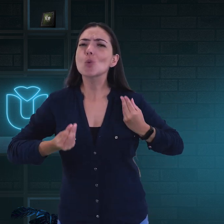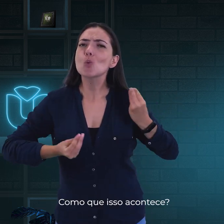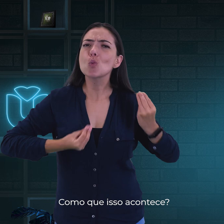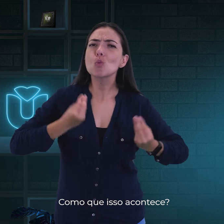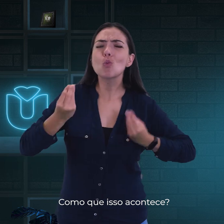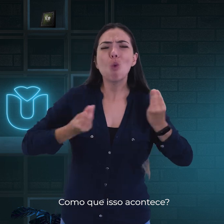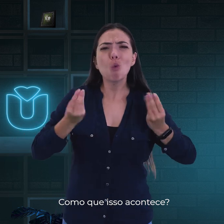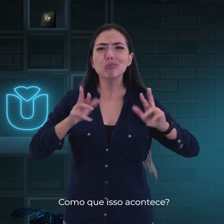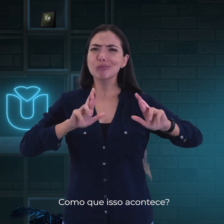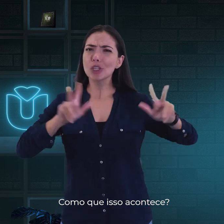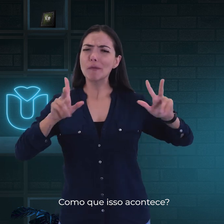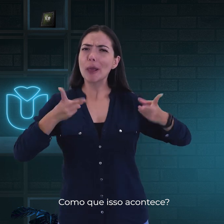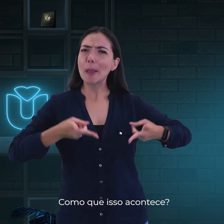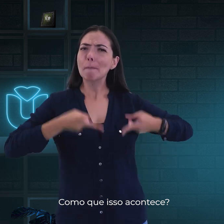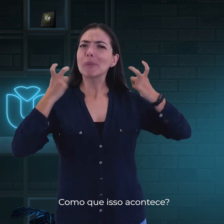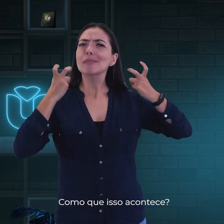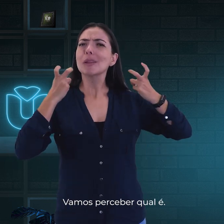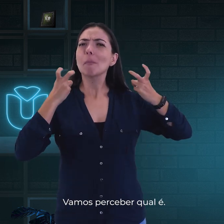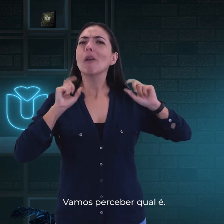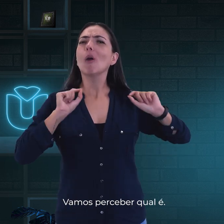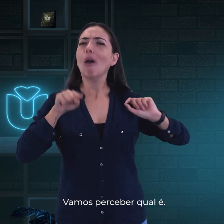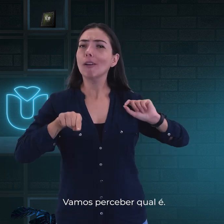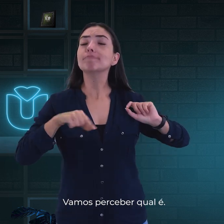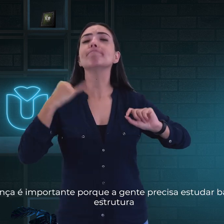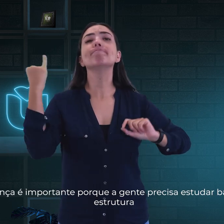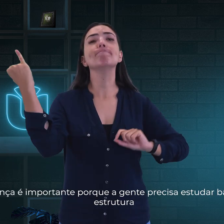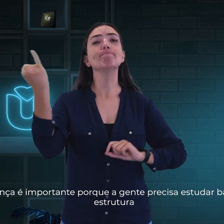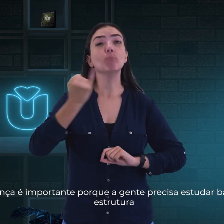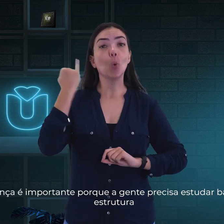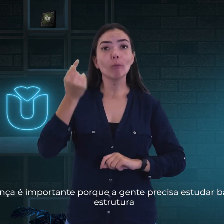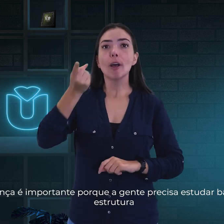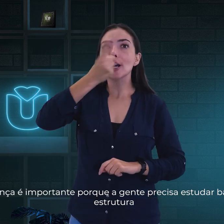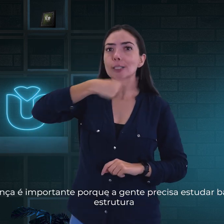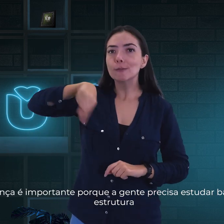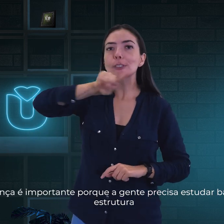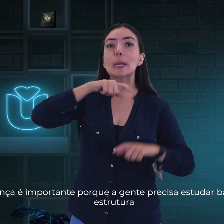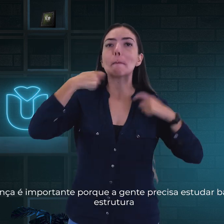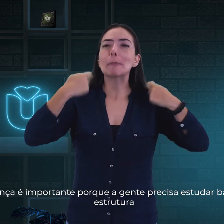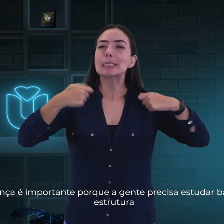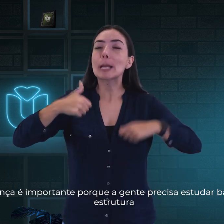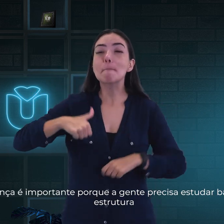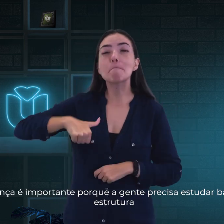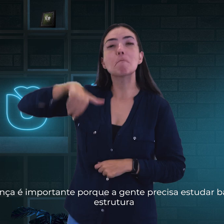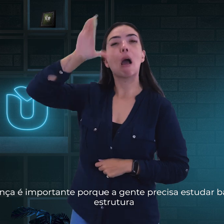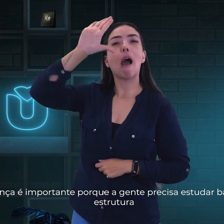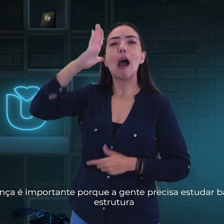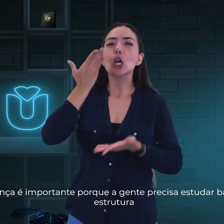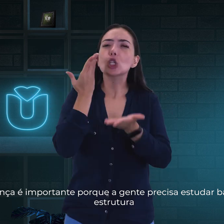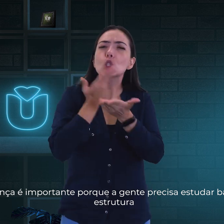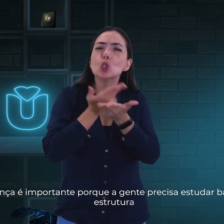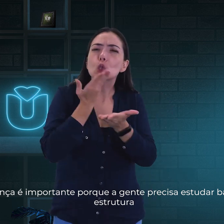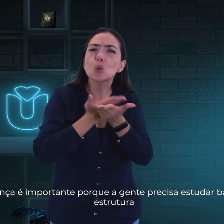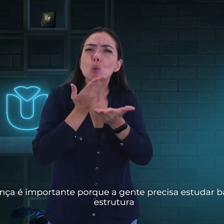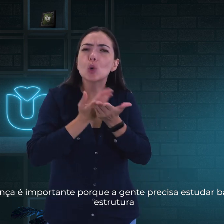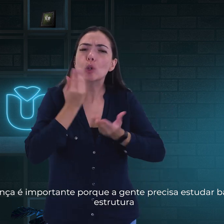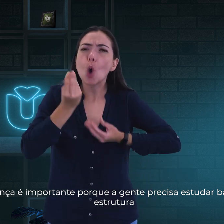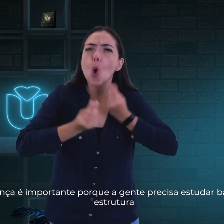Como que isso acontece? Vamos perceber qual é a diferença. É importante porque a gente precisa estudar bastante a